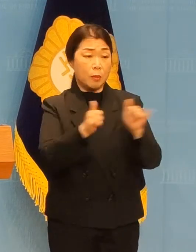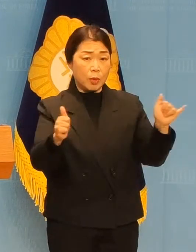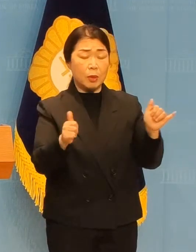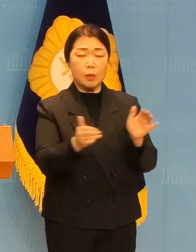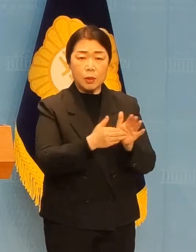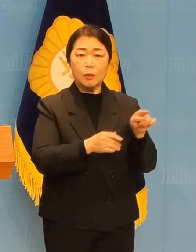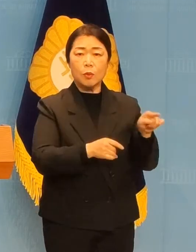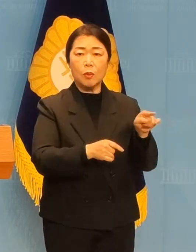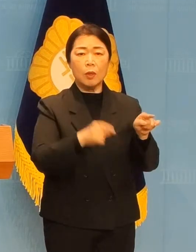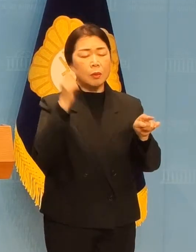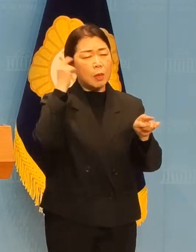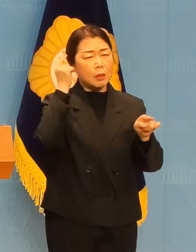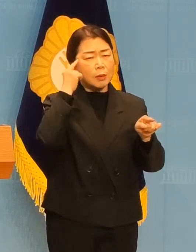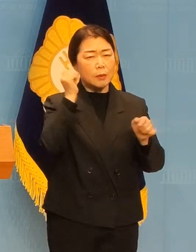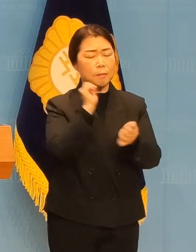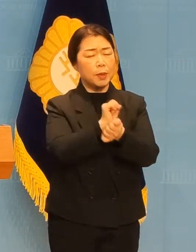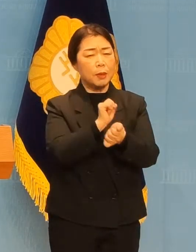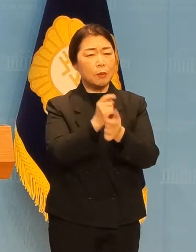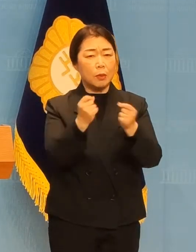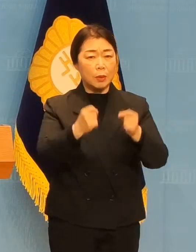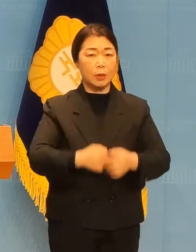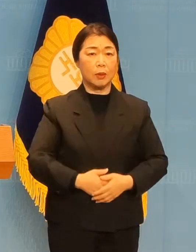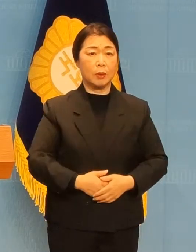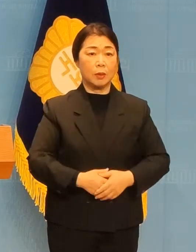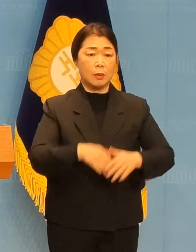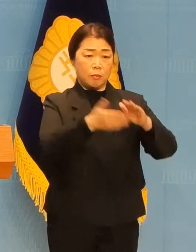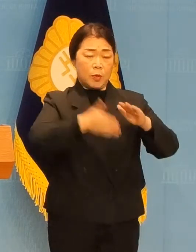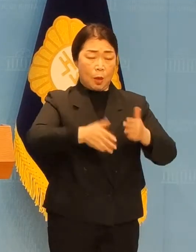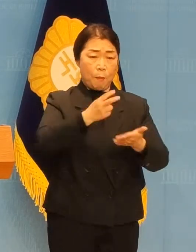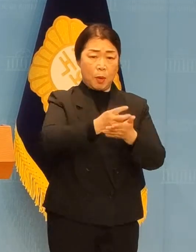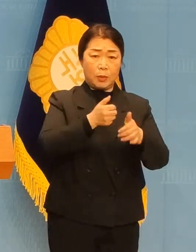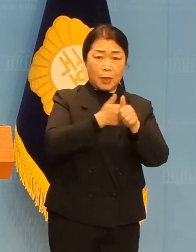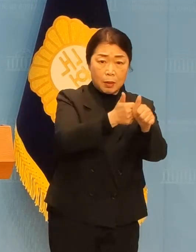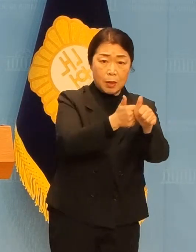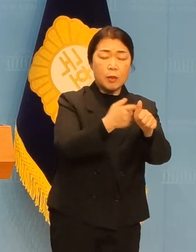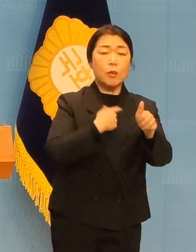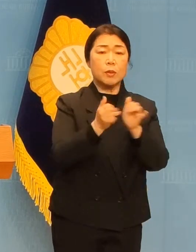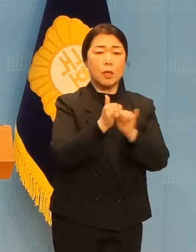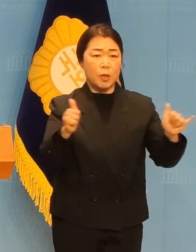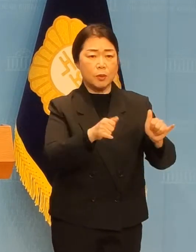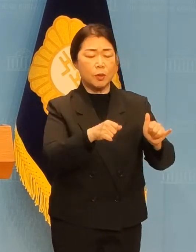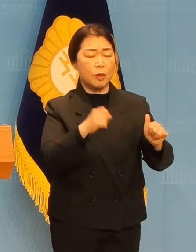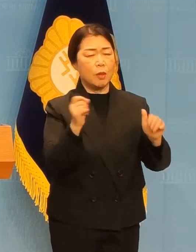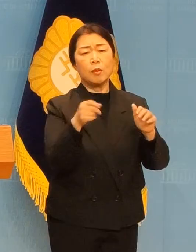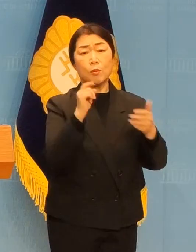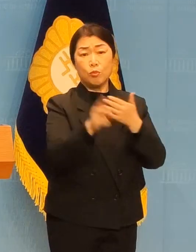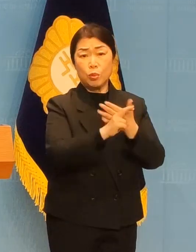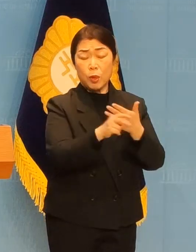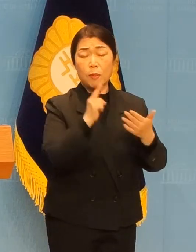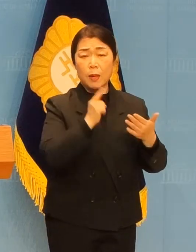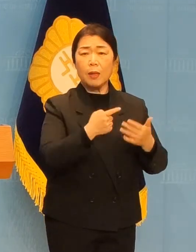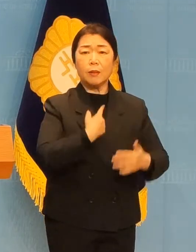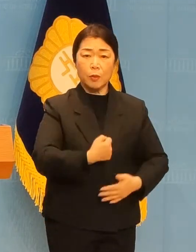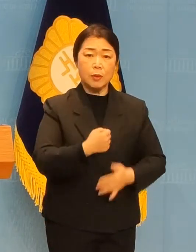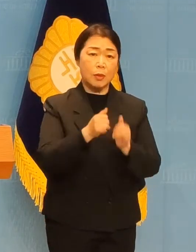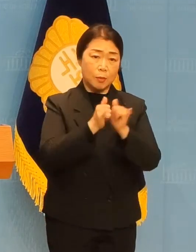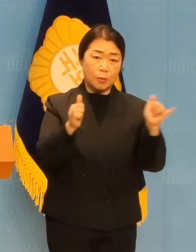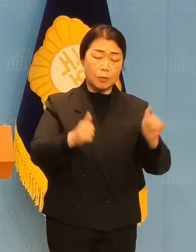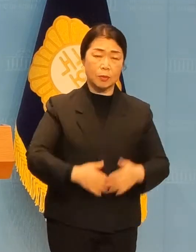그대로 보여줍니다. 권력의 마지막 순간까지 총칼을 동원해 법망을 피하려 했던